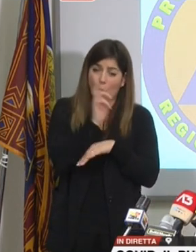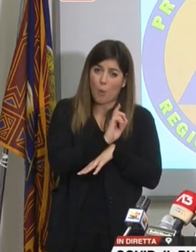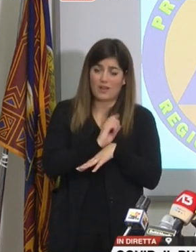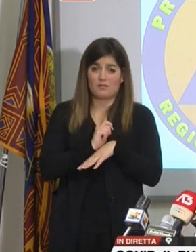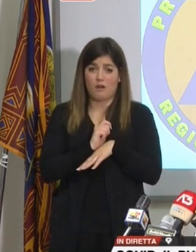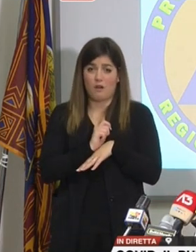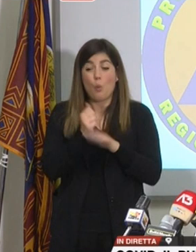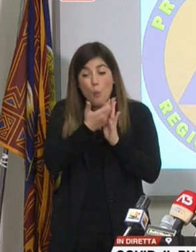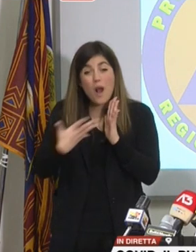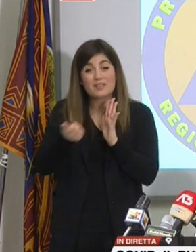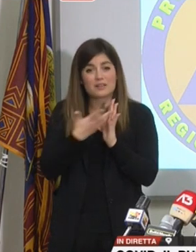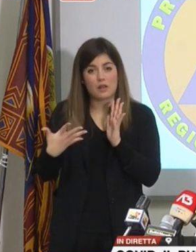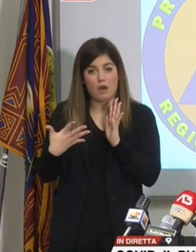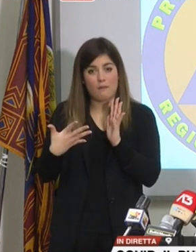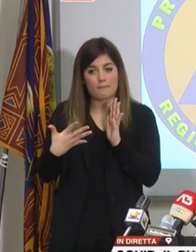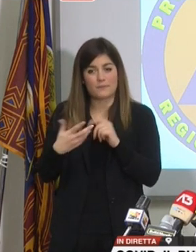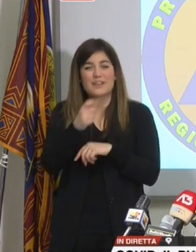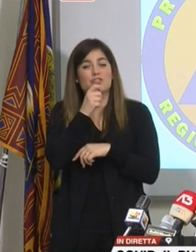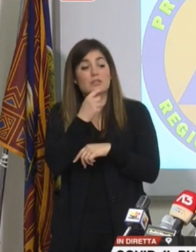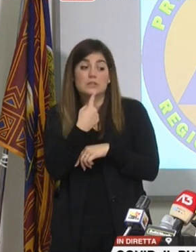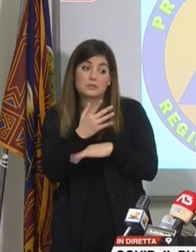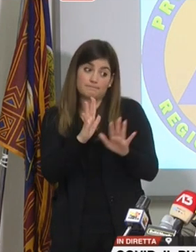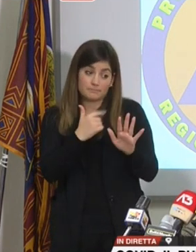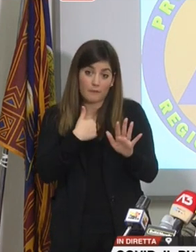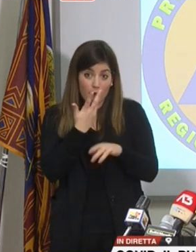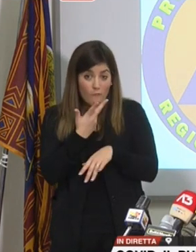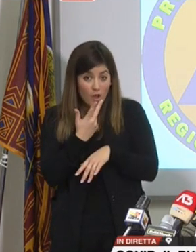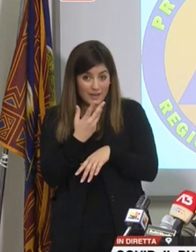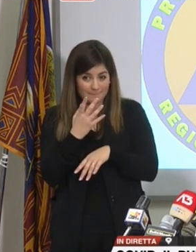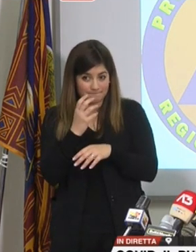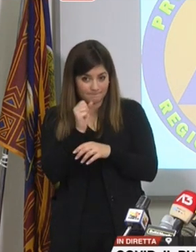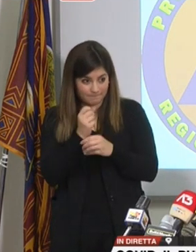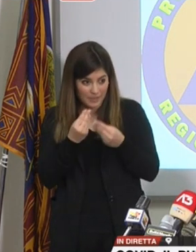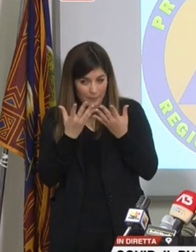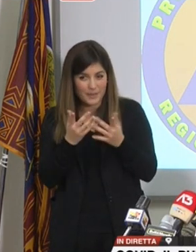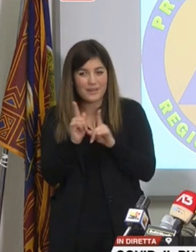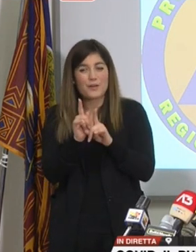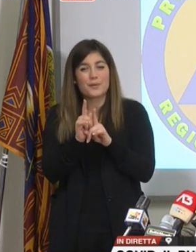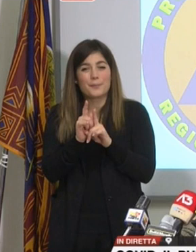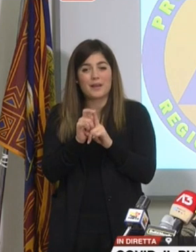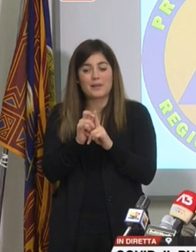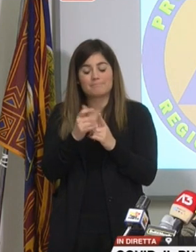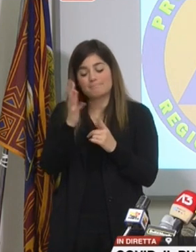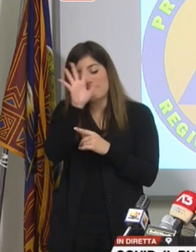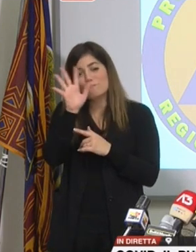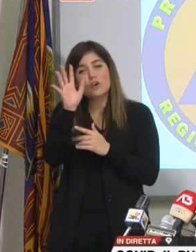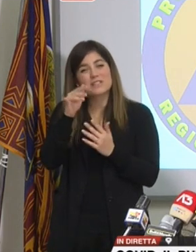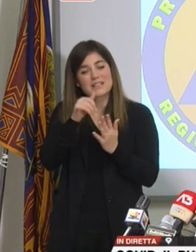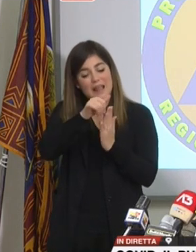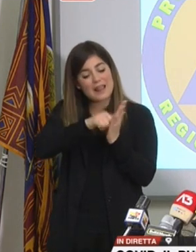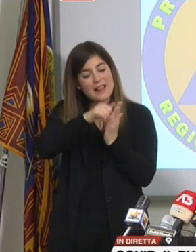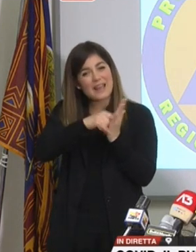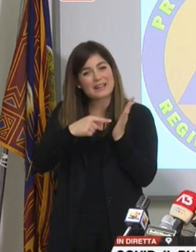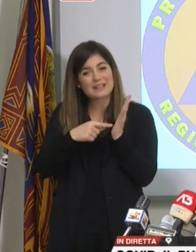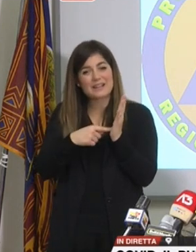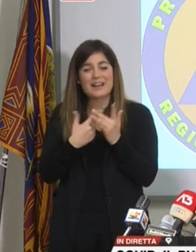mi permetto di farvi capire che il fulcro e l'obiettivo della lettera non sia tanto quello dell'invalidare il